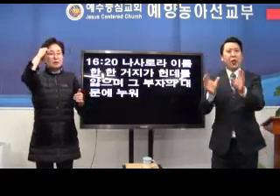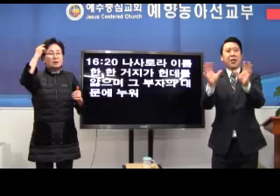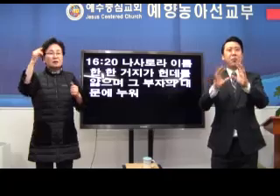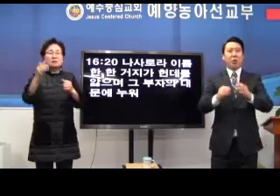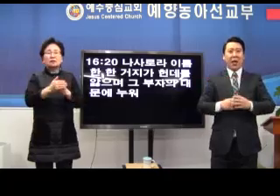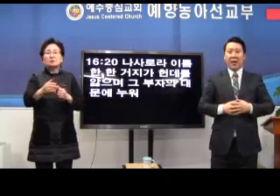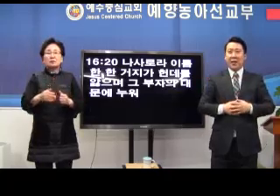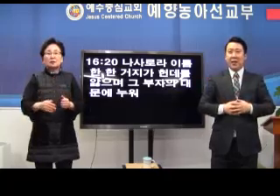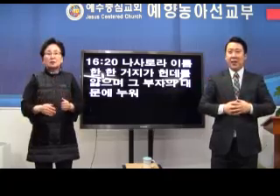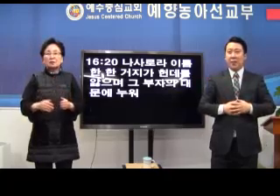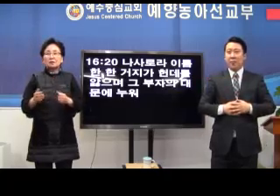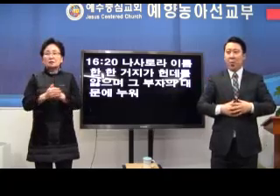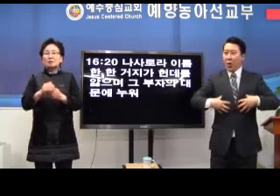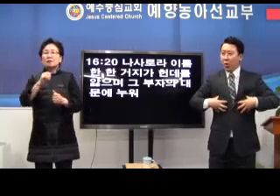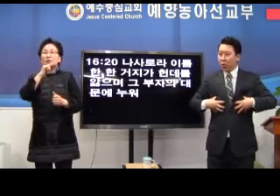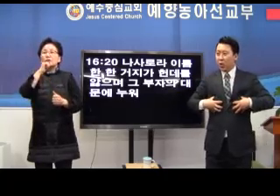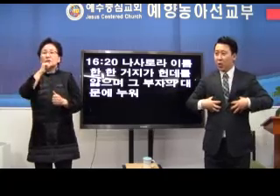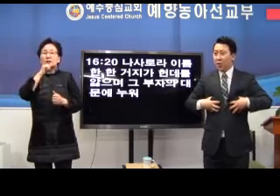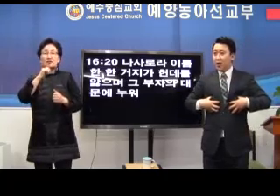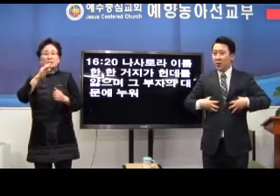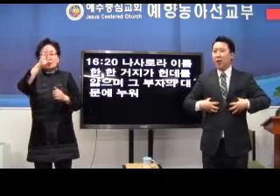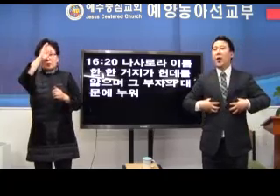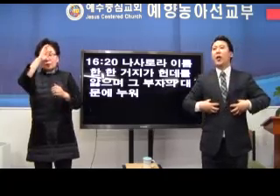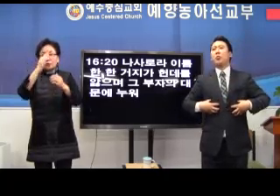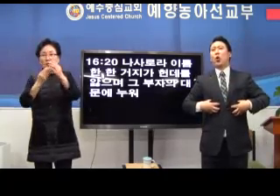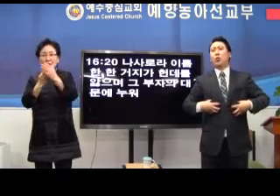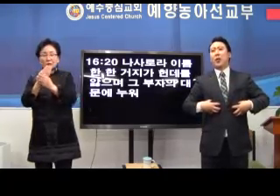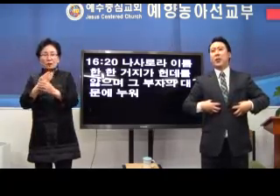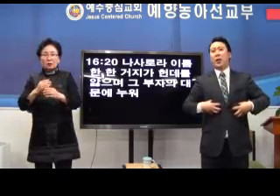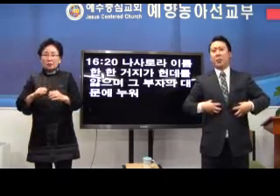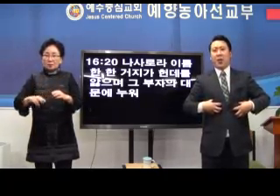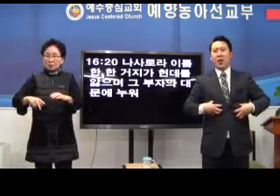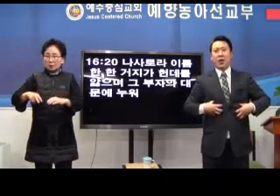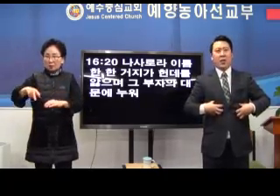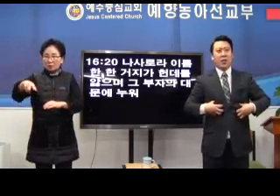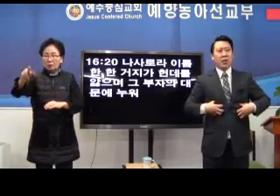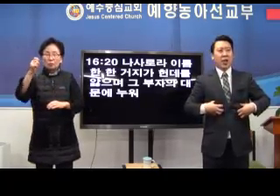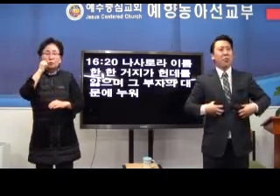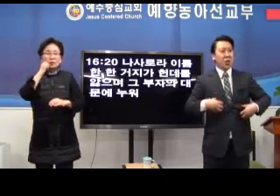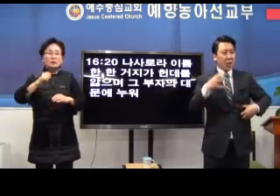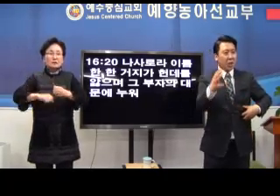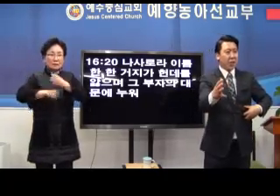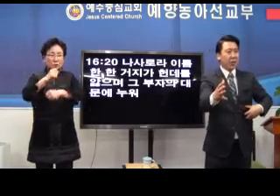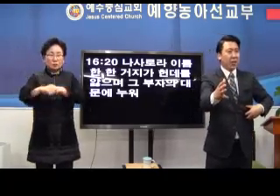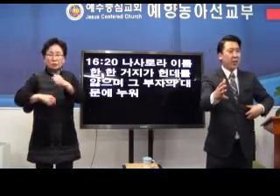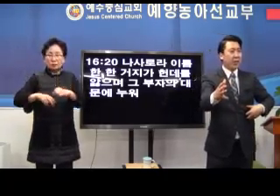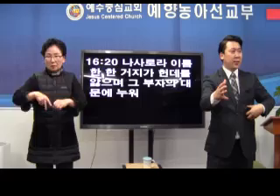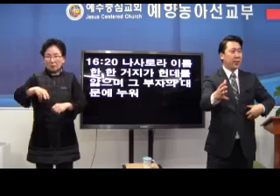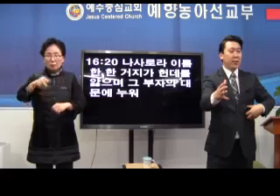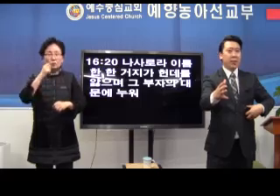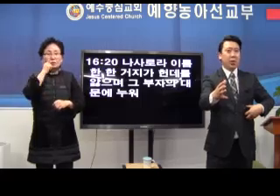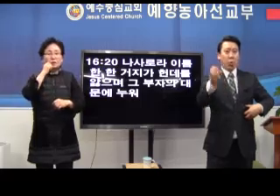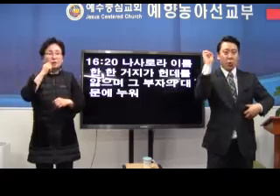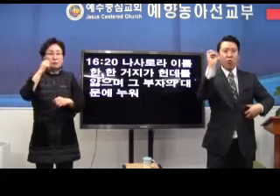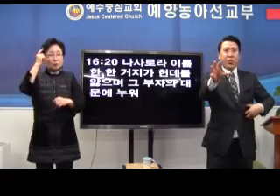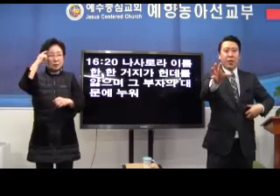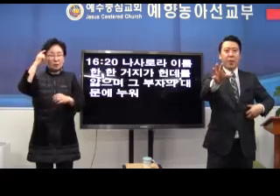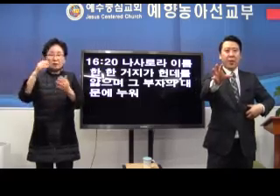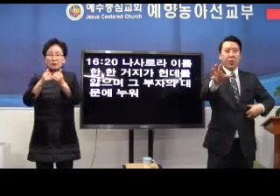가질 못해. 병에 걸렸어. 나는 하나님 저주받은 사람이라 사람들이 생각하니까. 돌로 쳐 죽인단 말이야. 그러니까